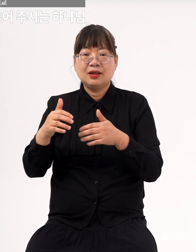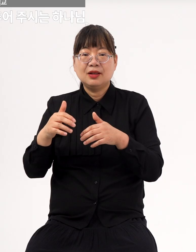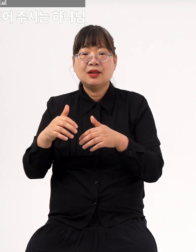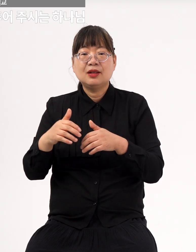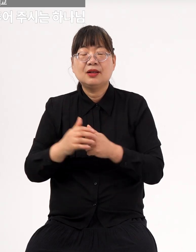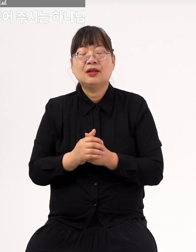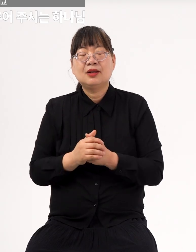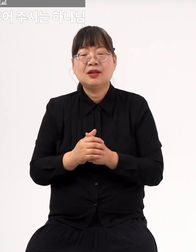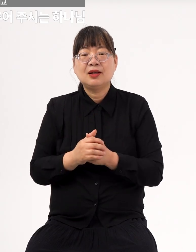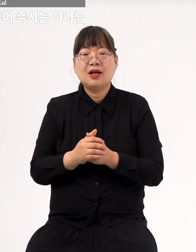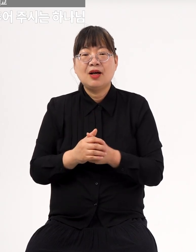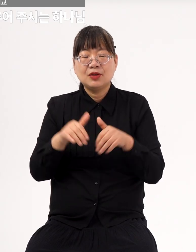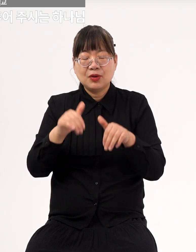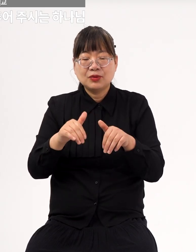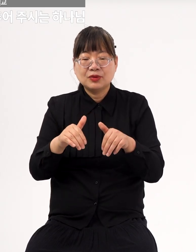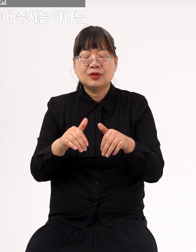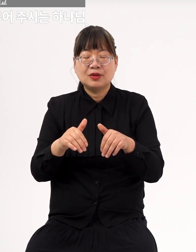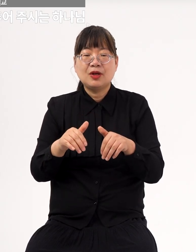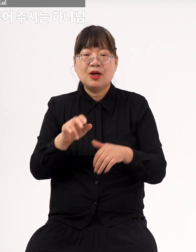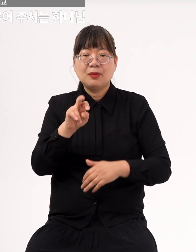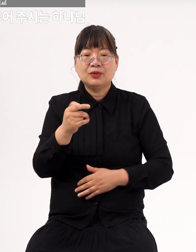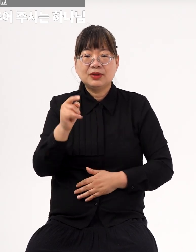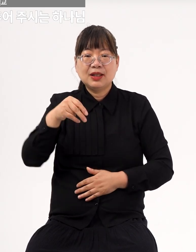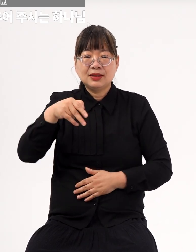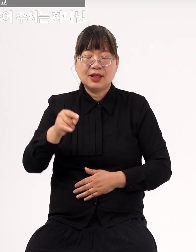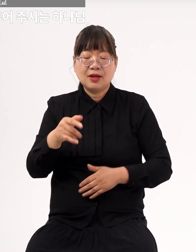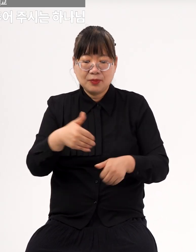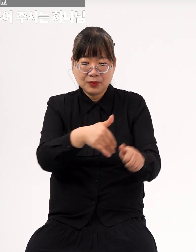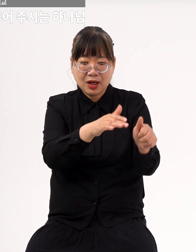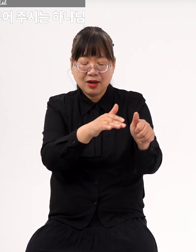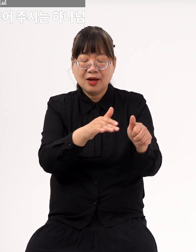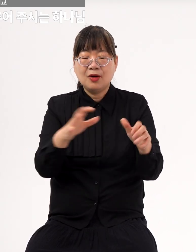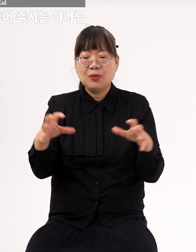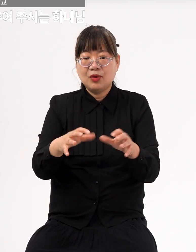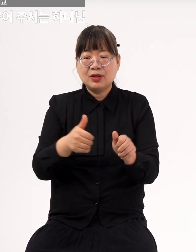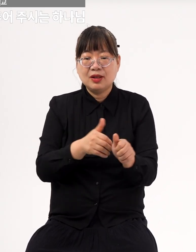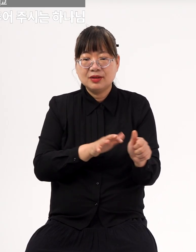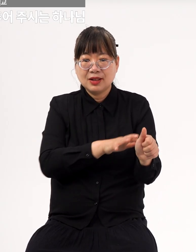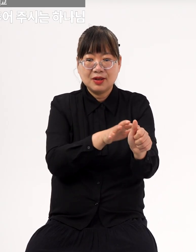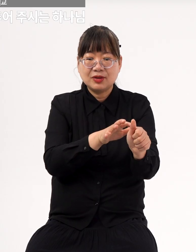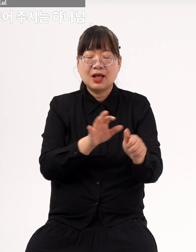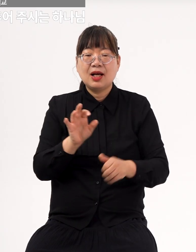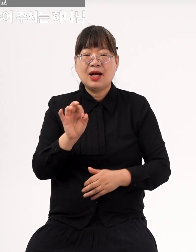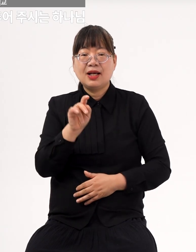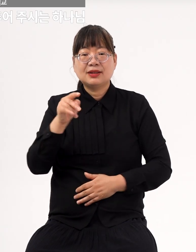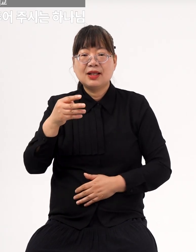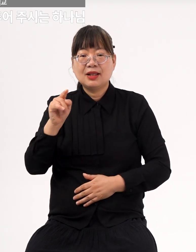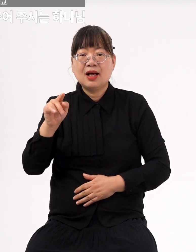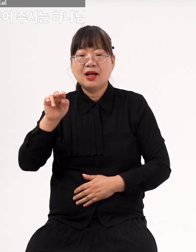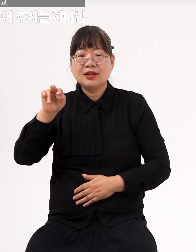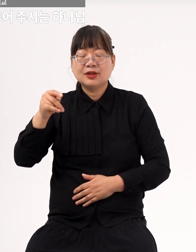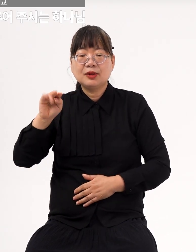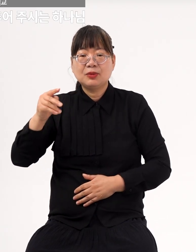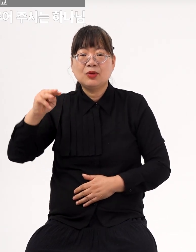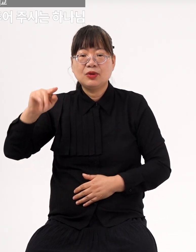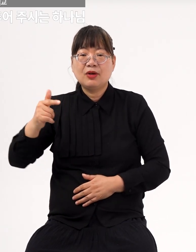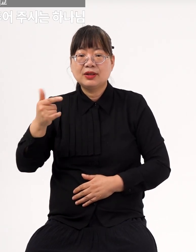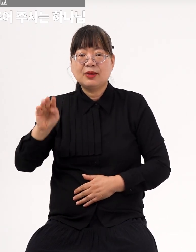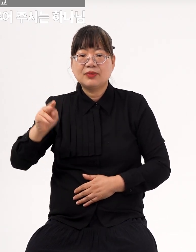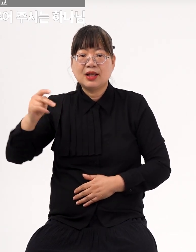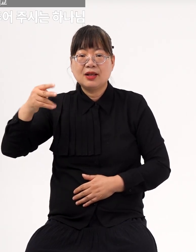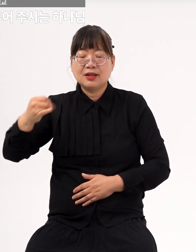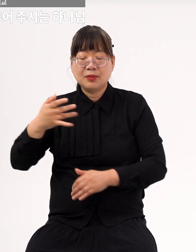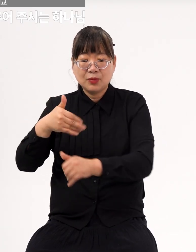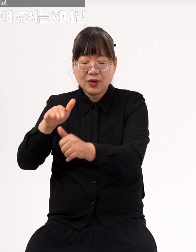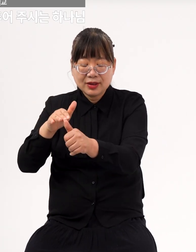므낫세에 두루보내매 그들도 모여서 그를 따르고 또 사자들을 아셀과 스불론과 납달리에 보내매